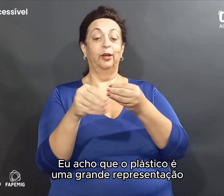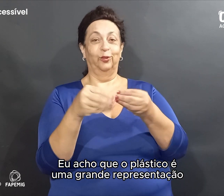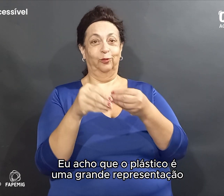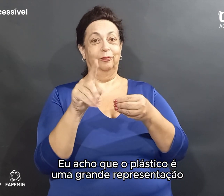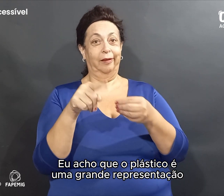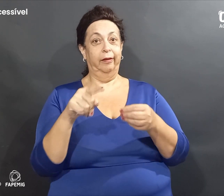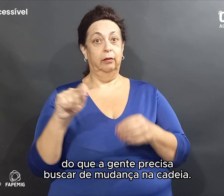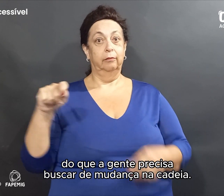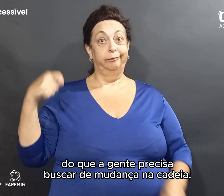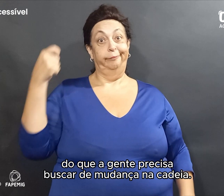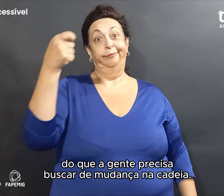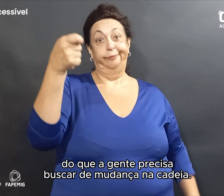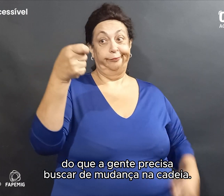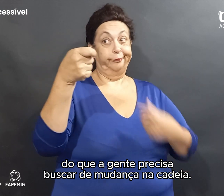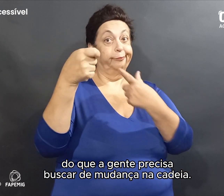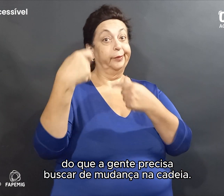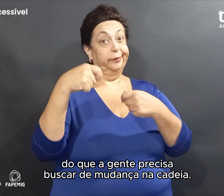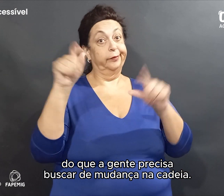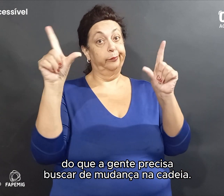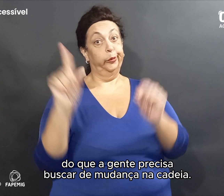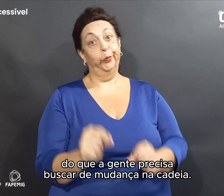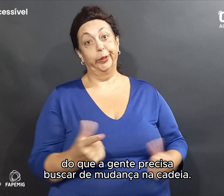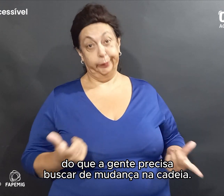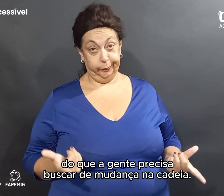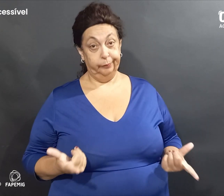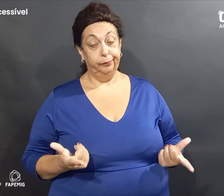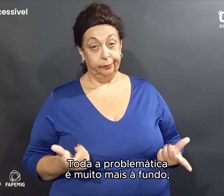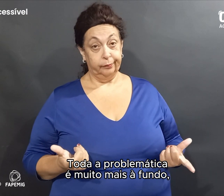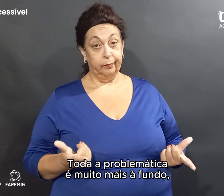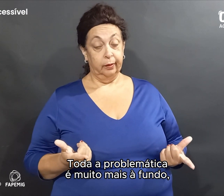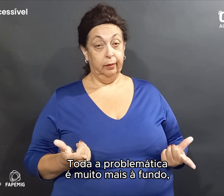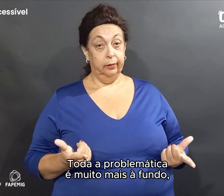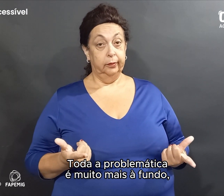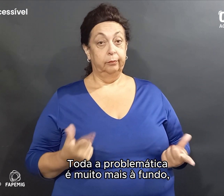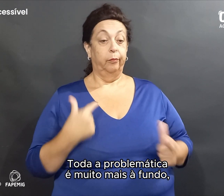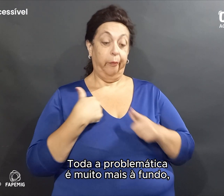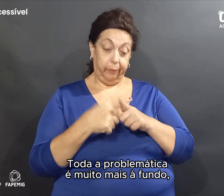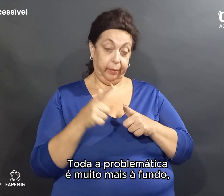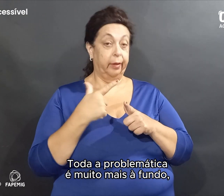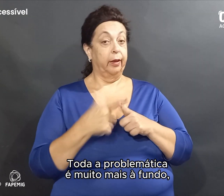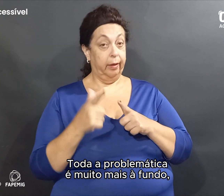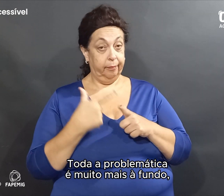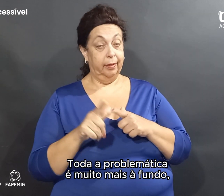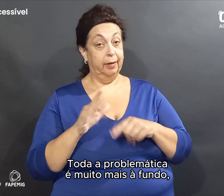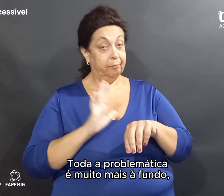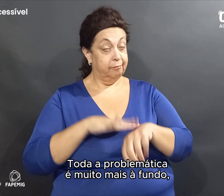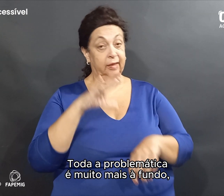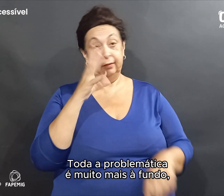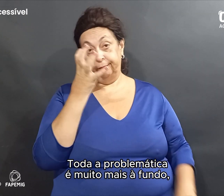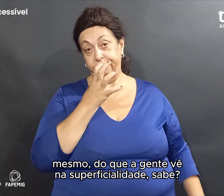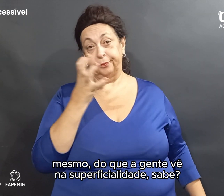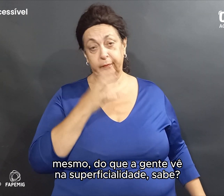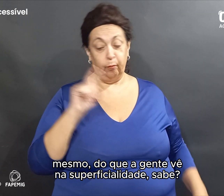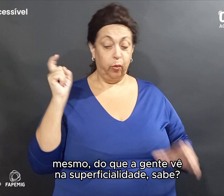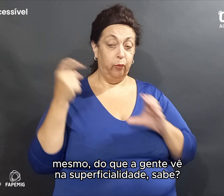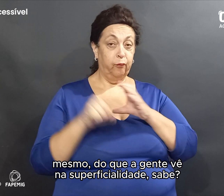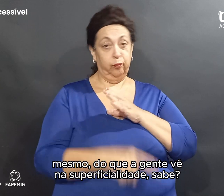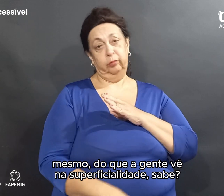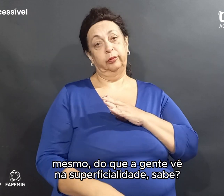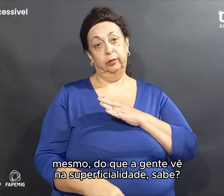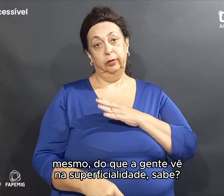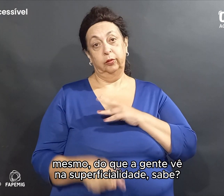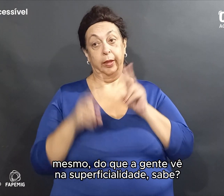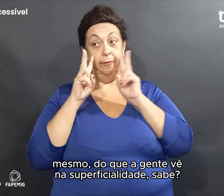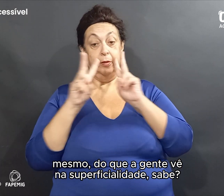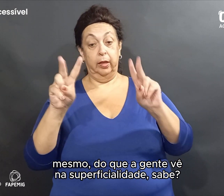grande representação do que a gente precisa buscar de mudança na cadeia. Toda a problemática ela é muito mais a fundo mesmo do que a gente